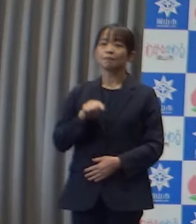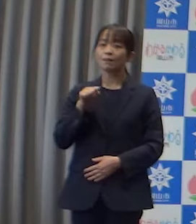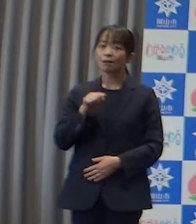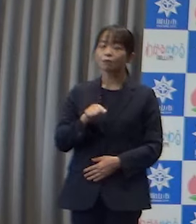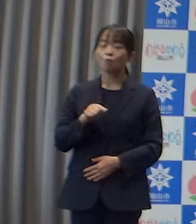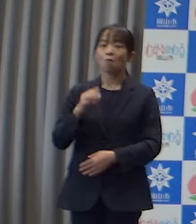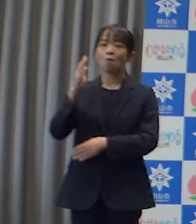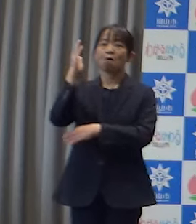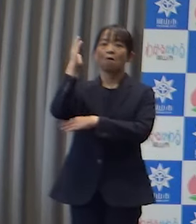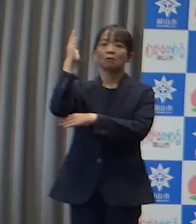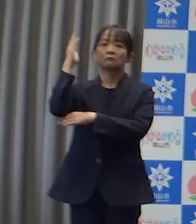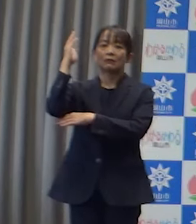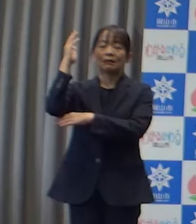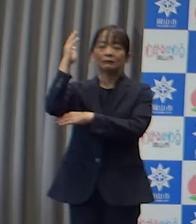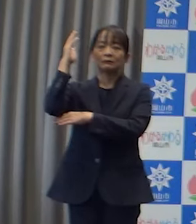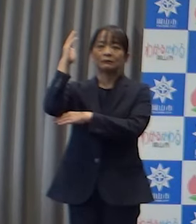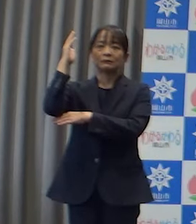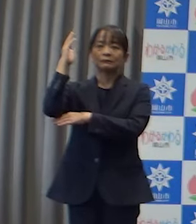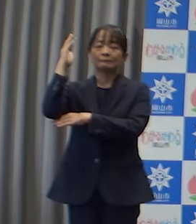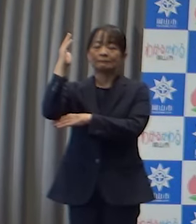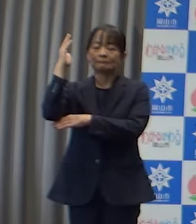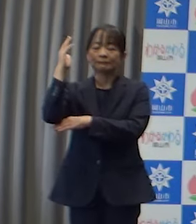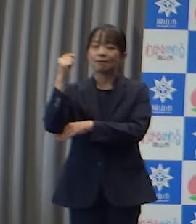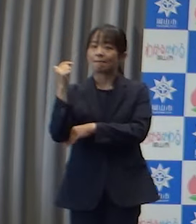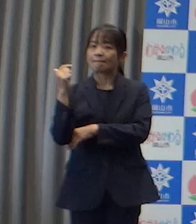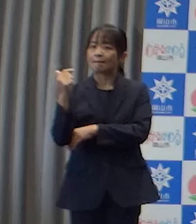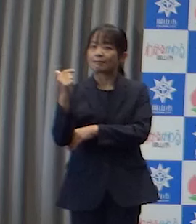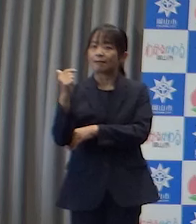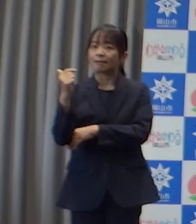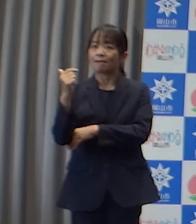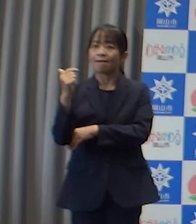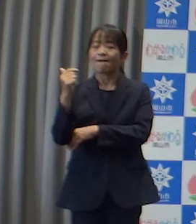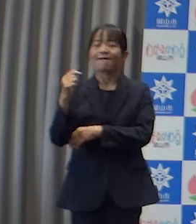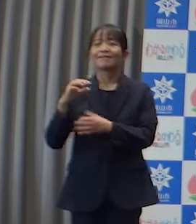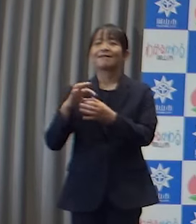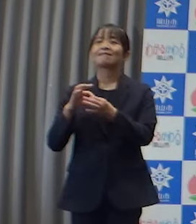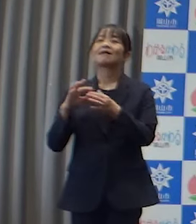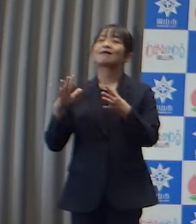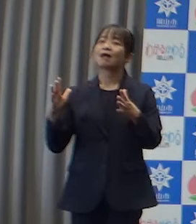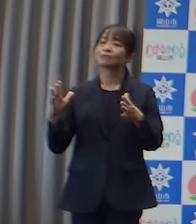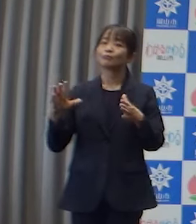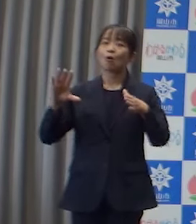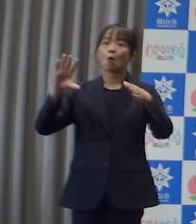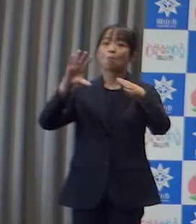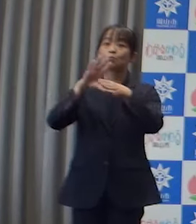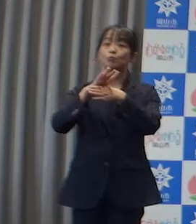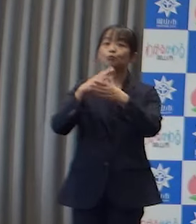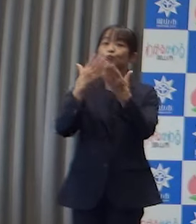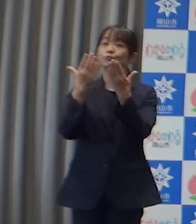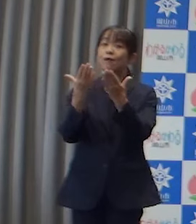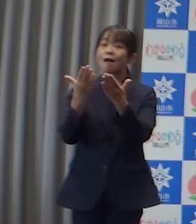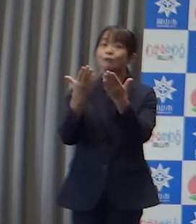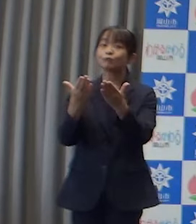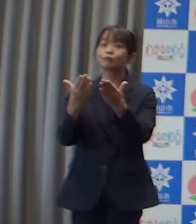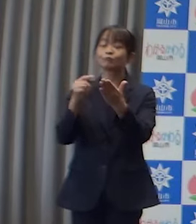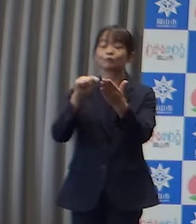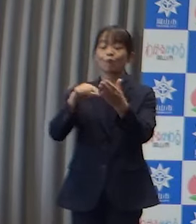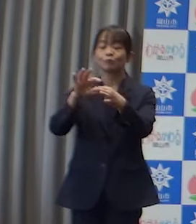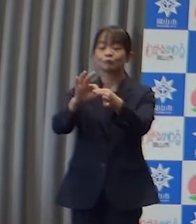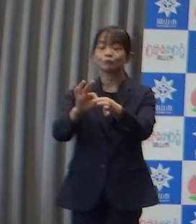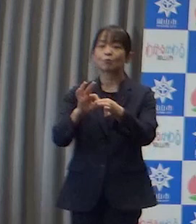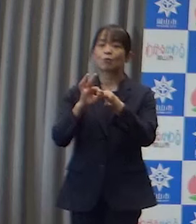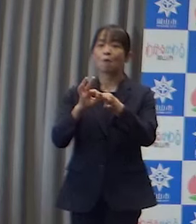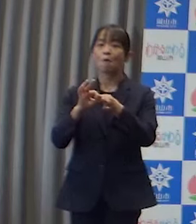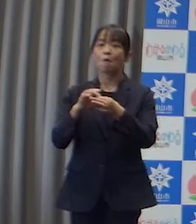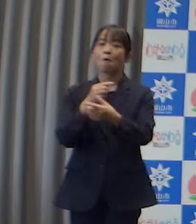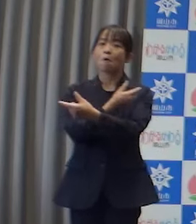政治抜きで話ができ、文学という世界でですね、お互いが結ばれていく、そしてお互い